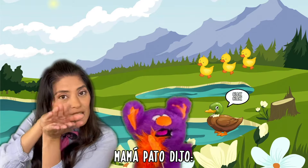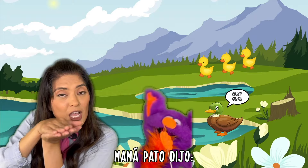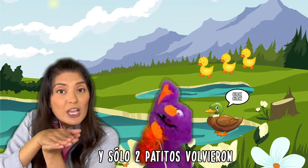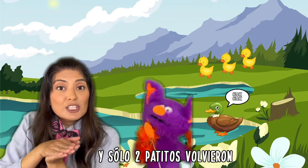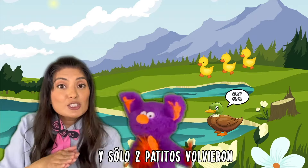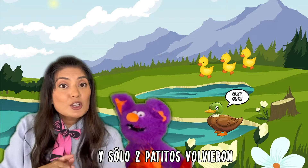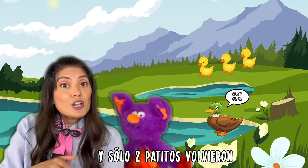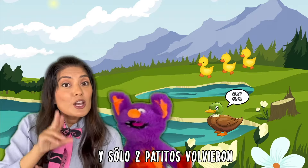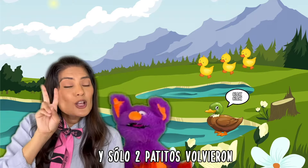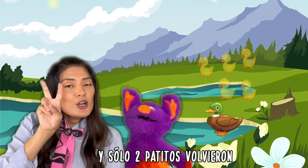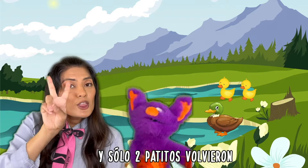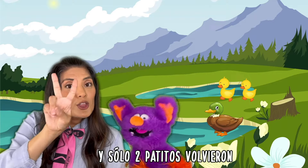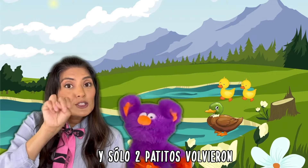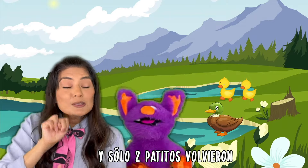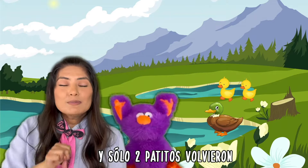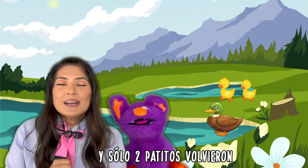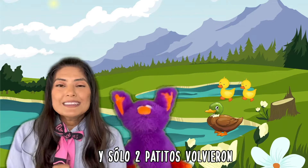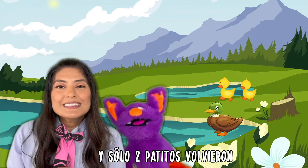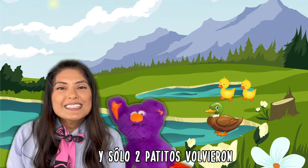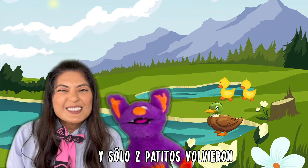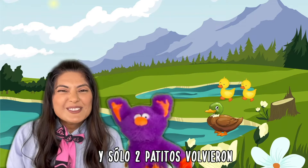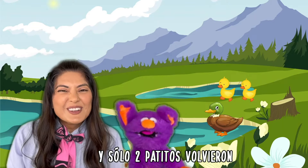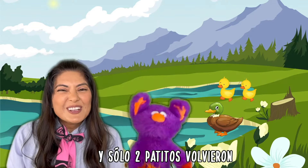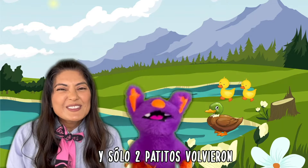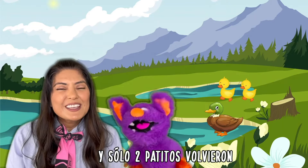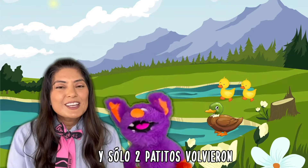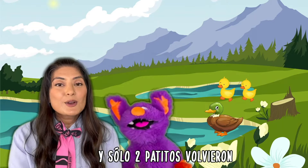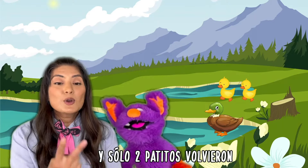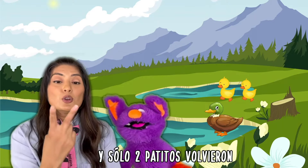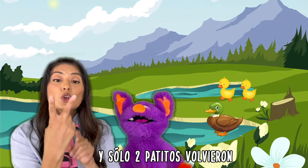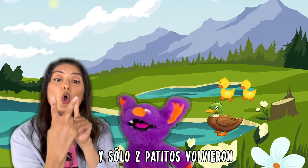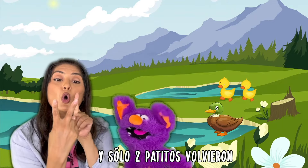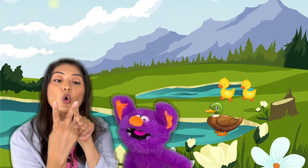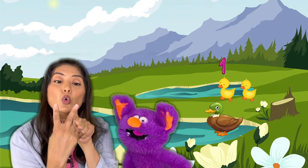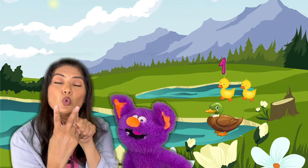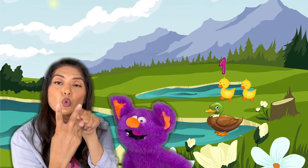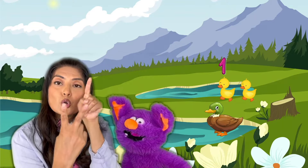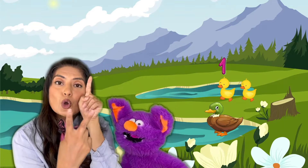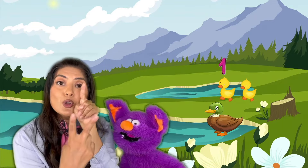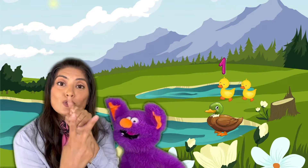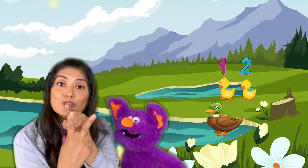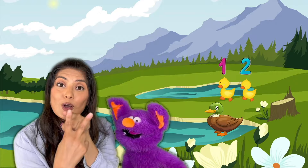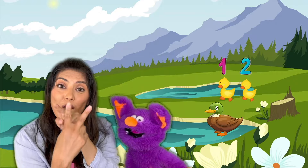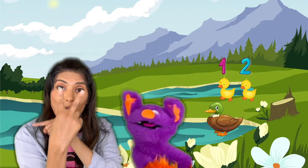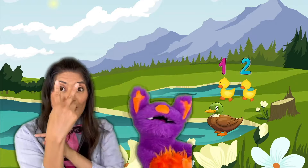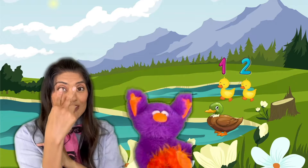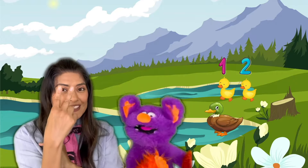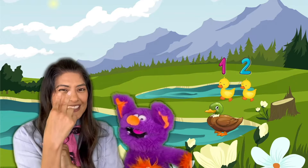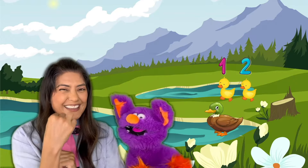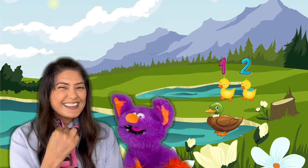y solo dos patitos volvieron. Uno, dos.